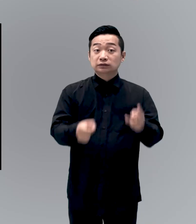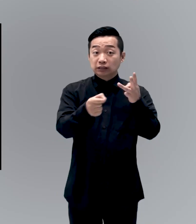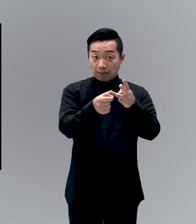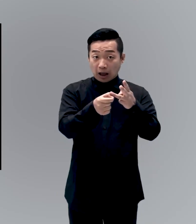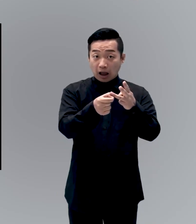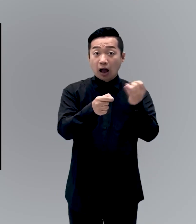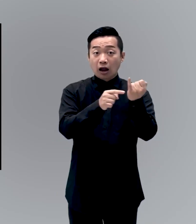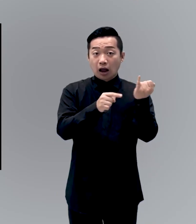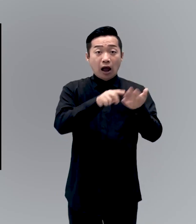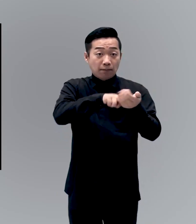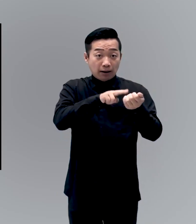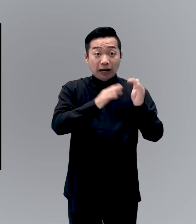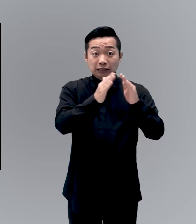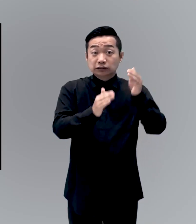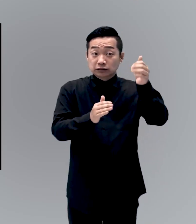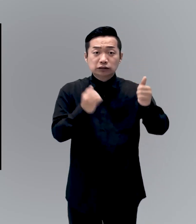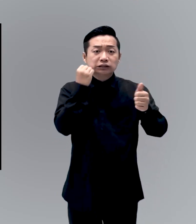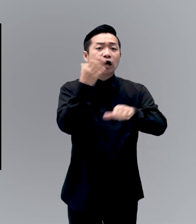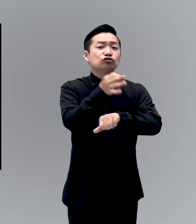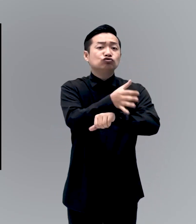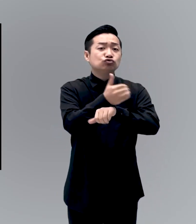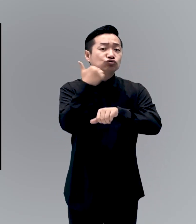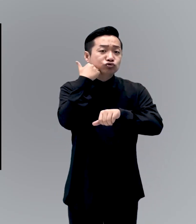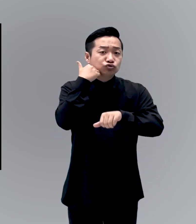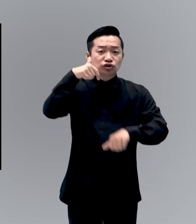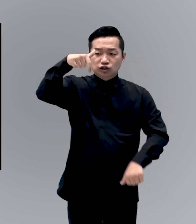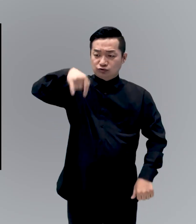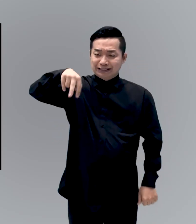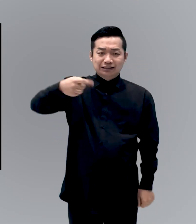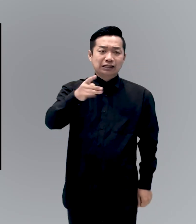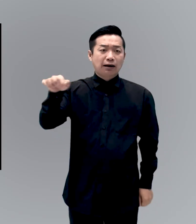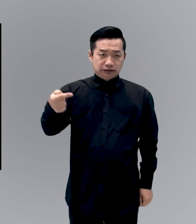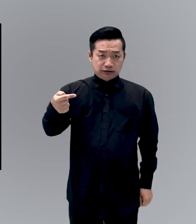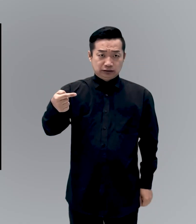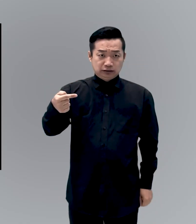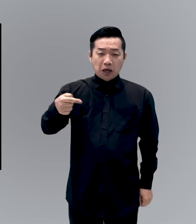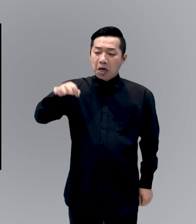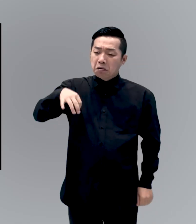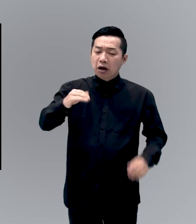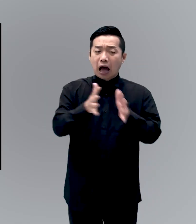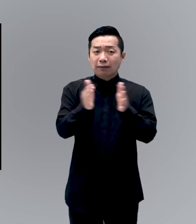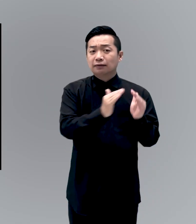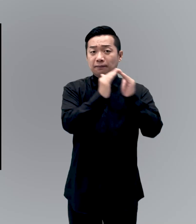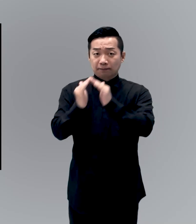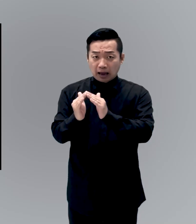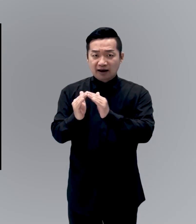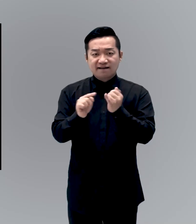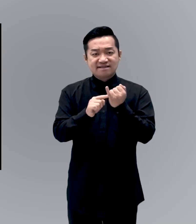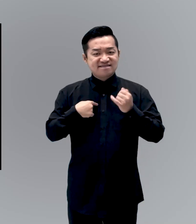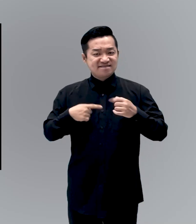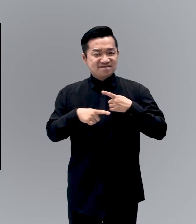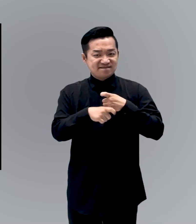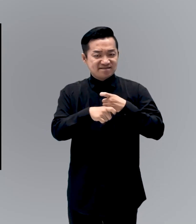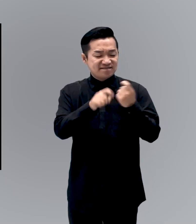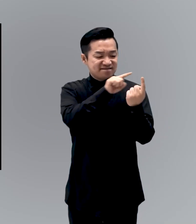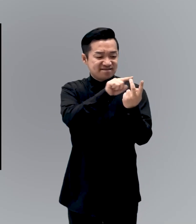그리하여 국가가 환멸스럽고 불필요하다고 느낄 때, 어김없이 떠오르는 회의적인 질문.